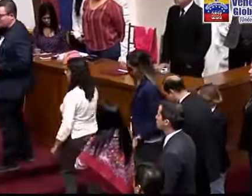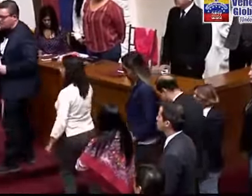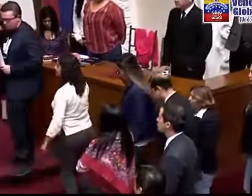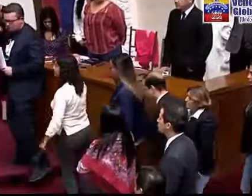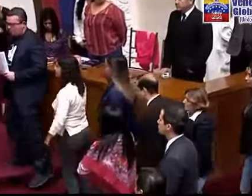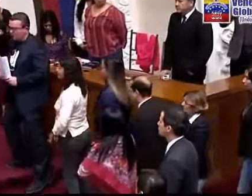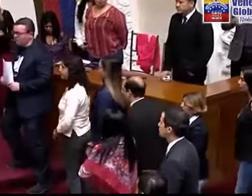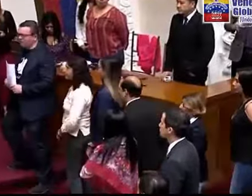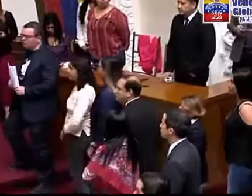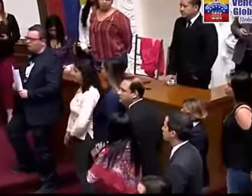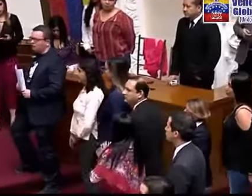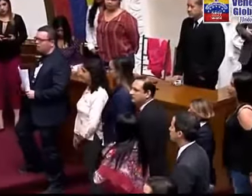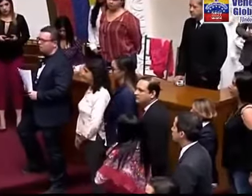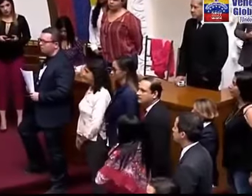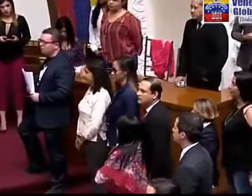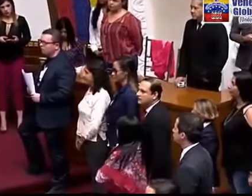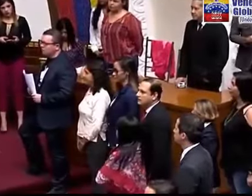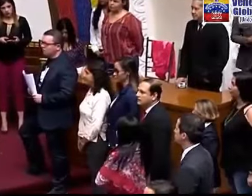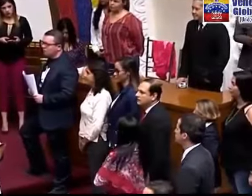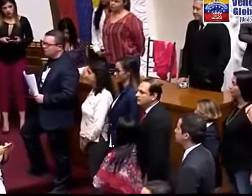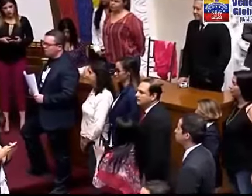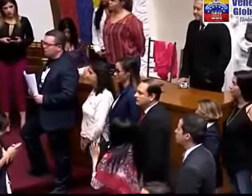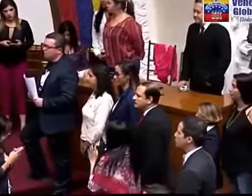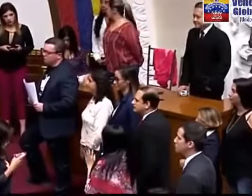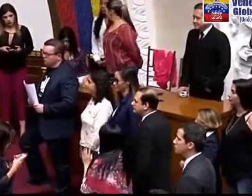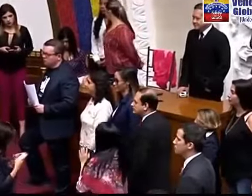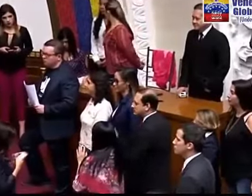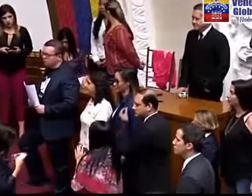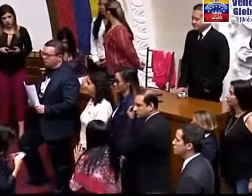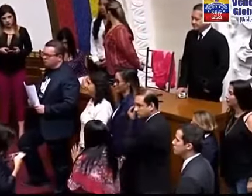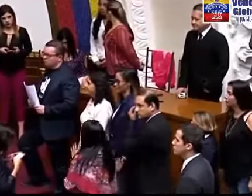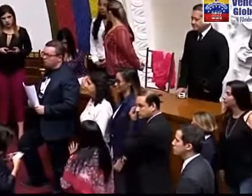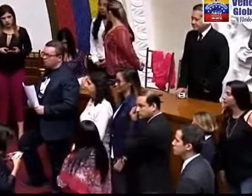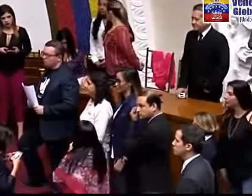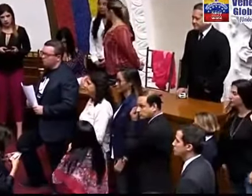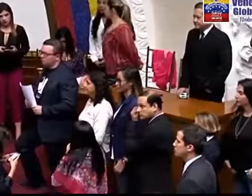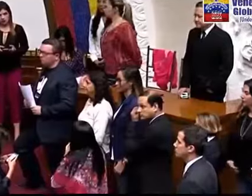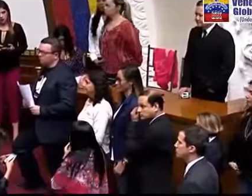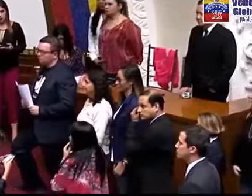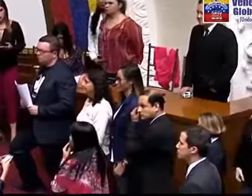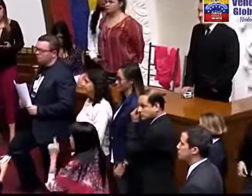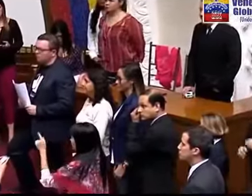internacional del pueblo venezolano. Bienvenido, Juan Ángel de Govella, a la Asamblea Nacional y la comunidad de sordos de nuestro país.